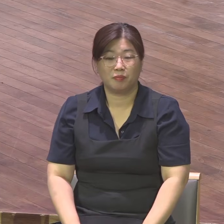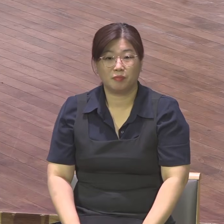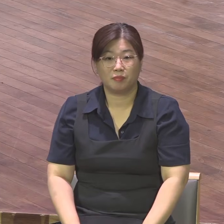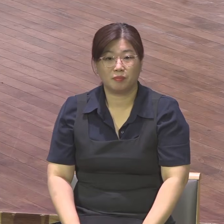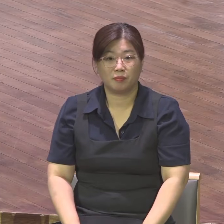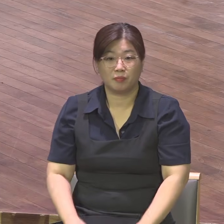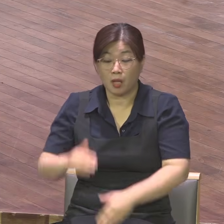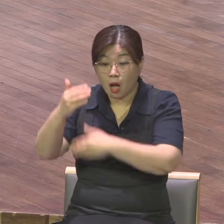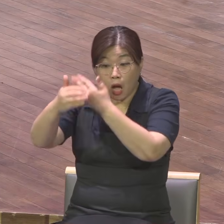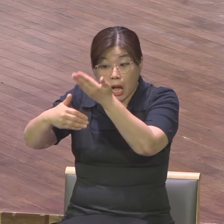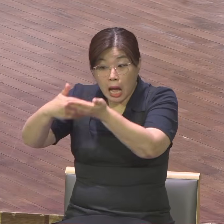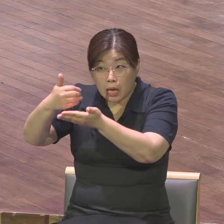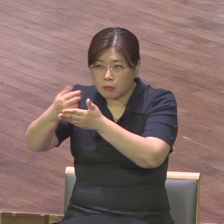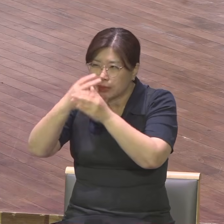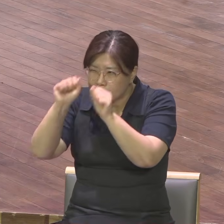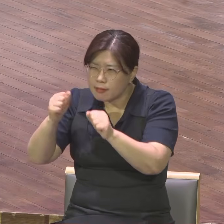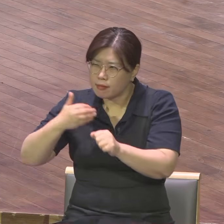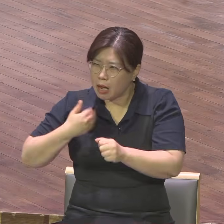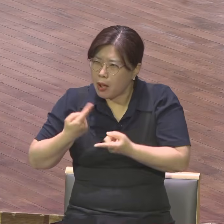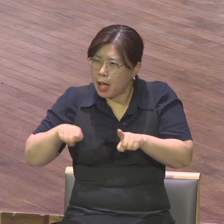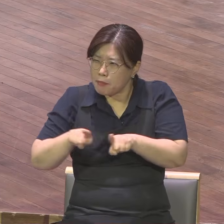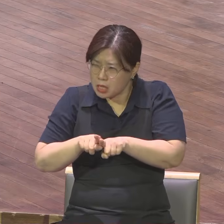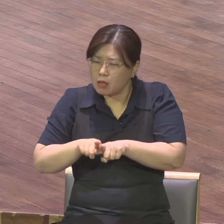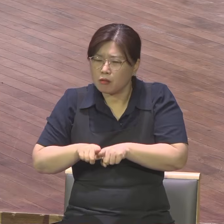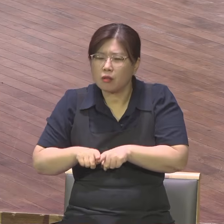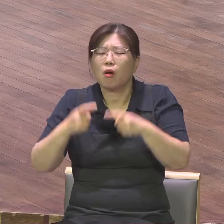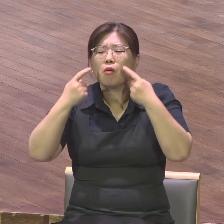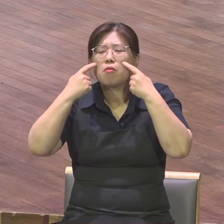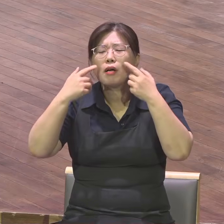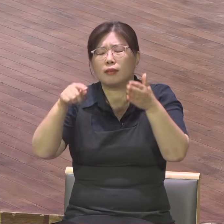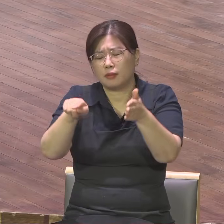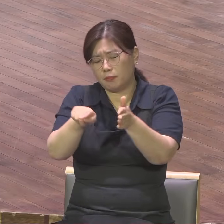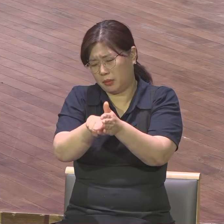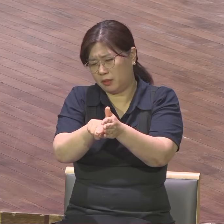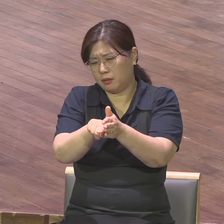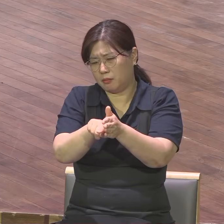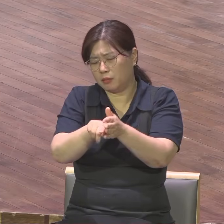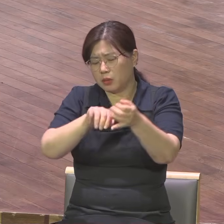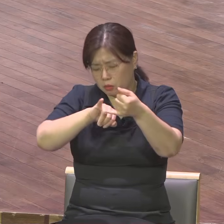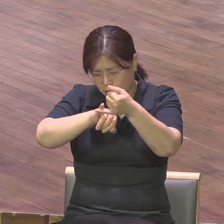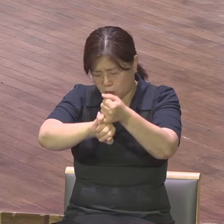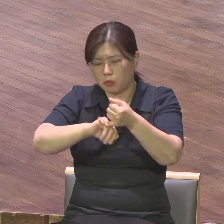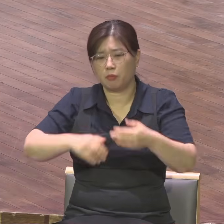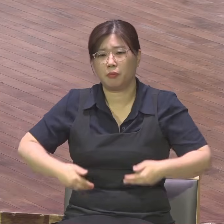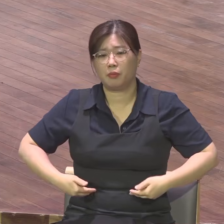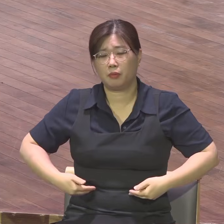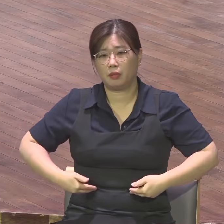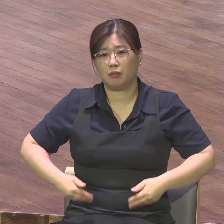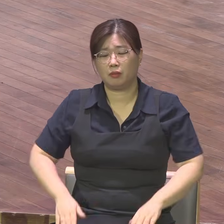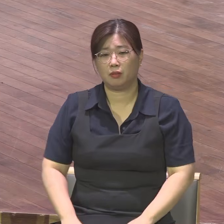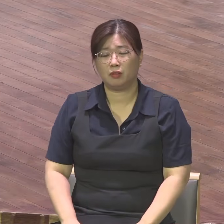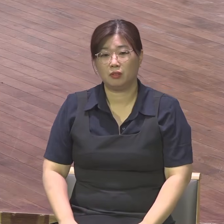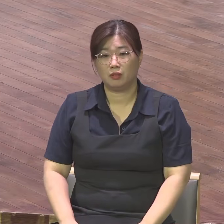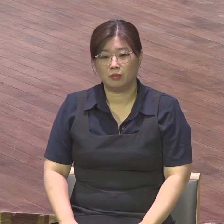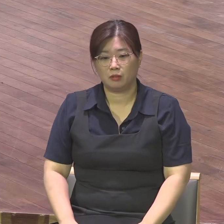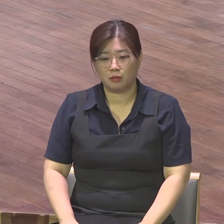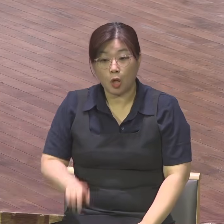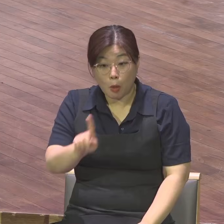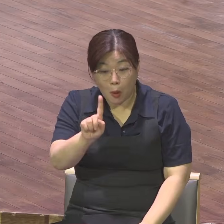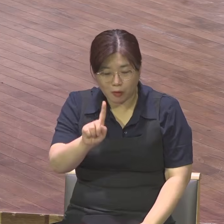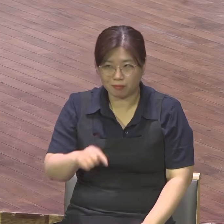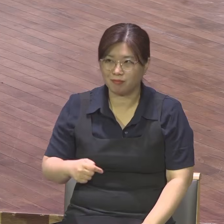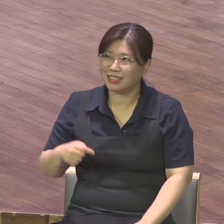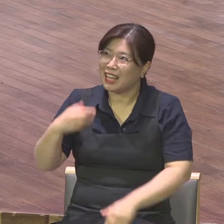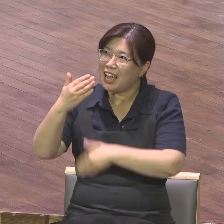이 믿음을 가지시기 바랍니다. 하나님에 대한 온전한 믿음. 이거 없는 사람은 머리가 복잡하고